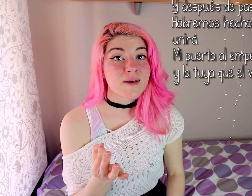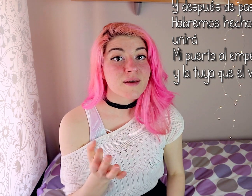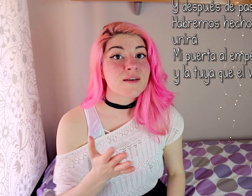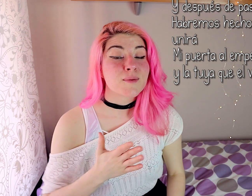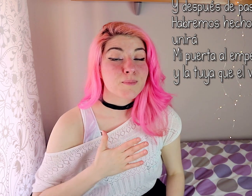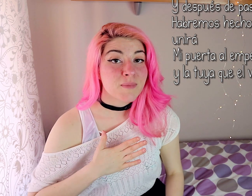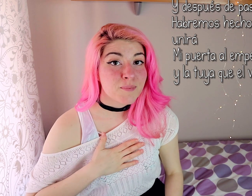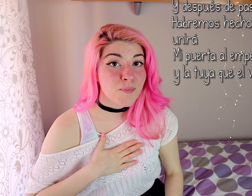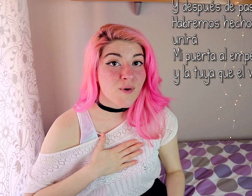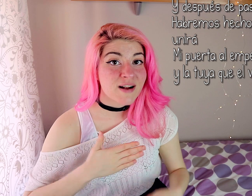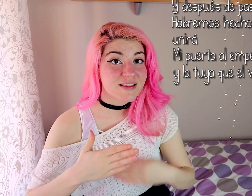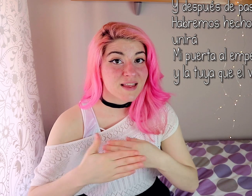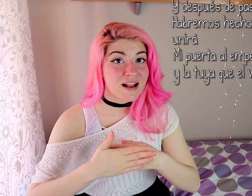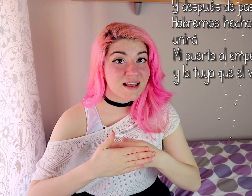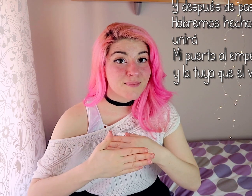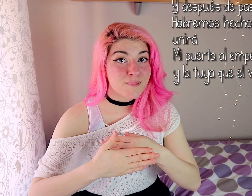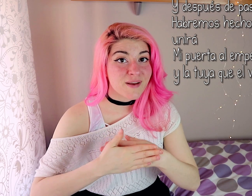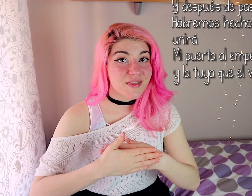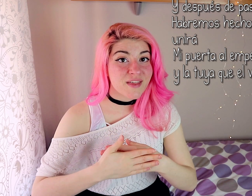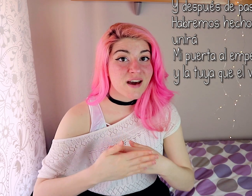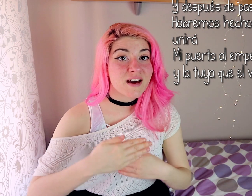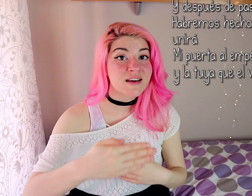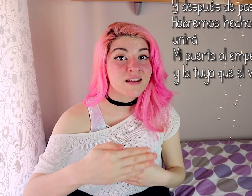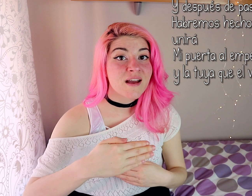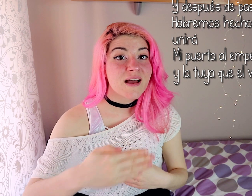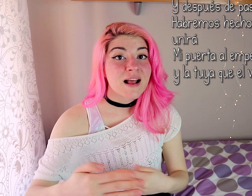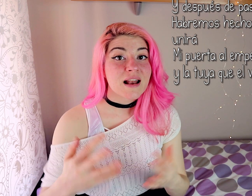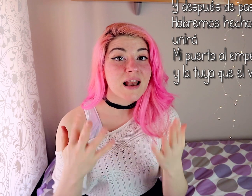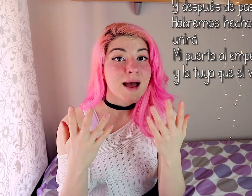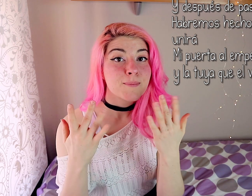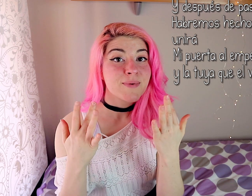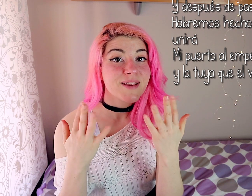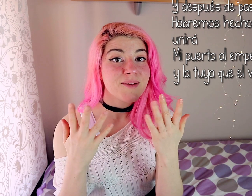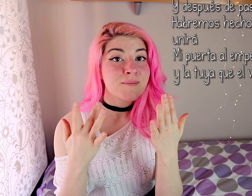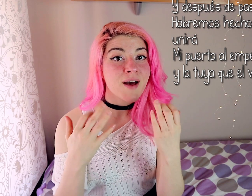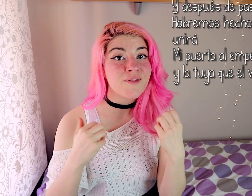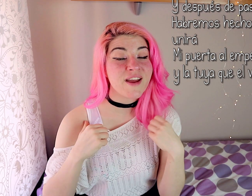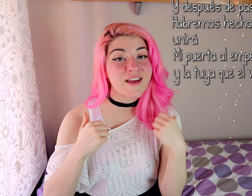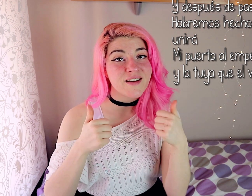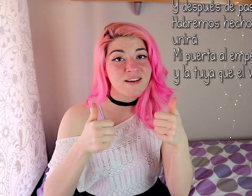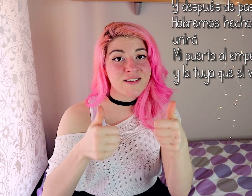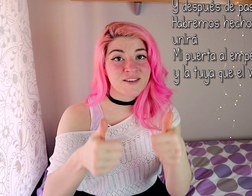Mi puerta al empezar la primavera.